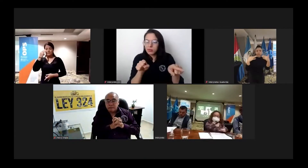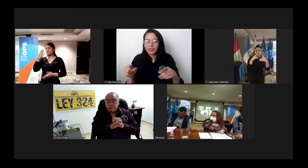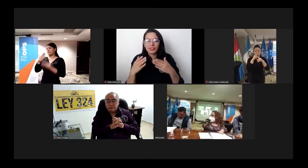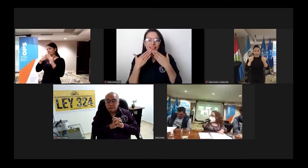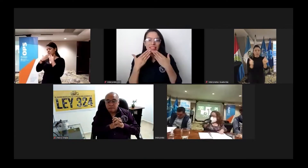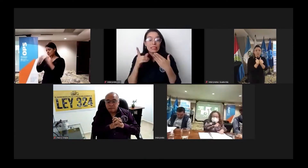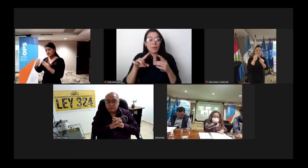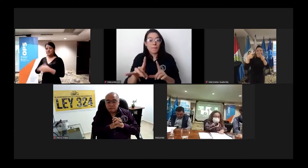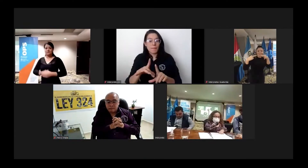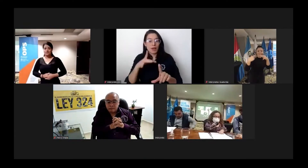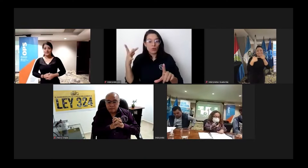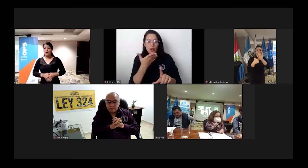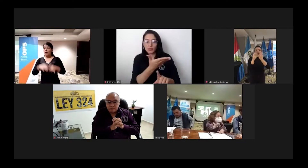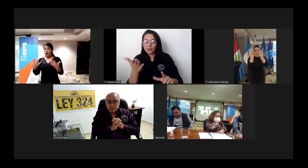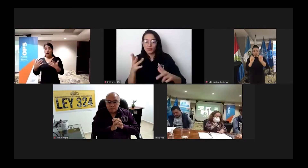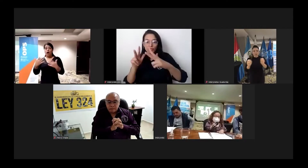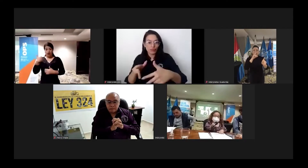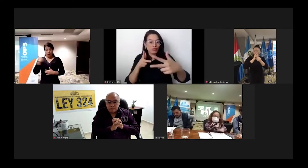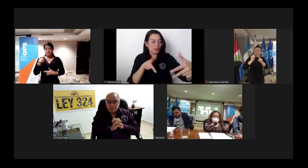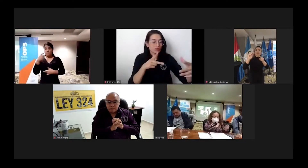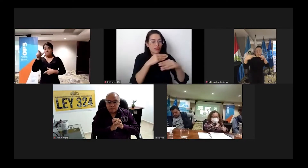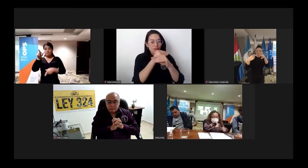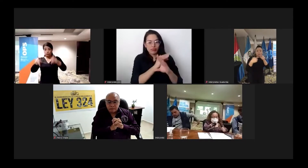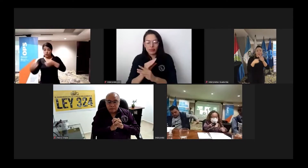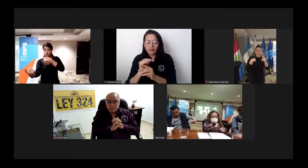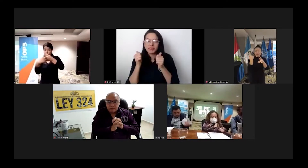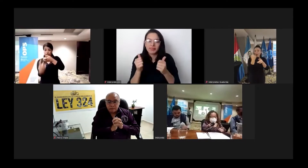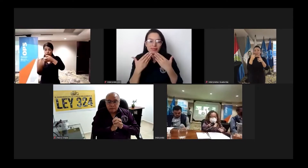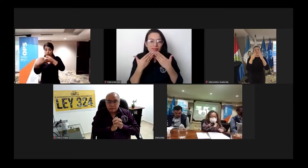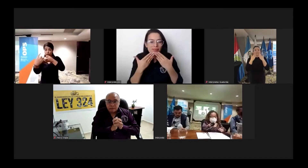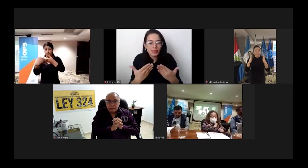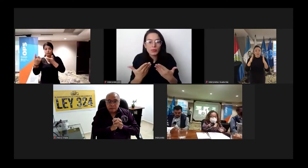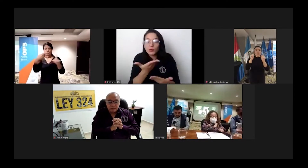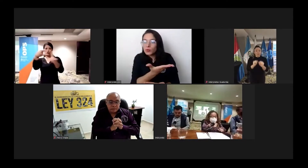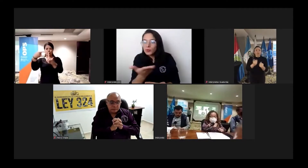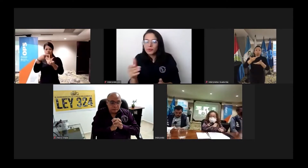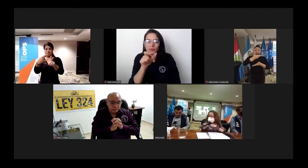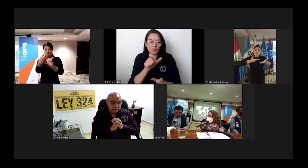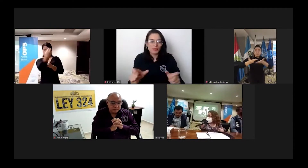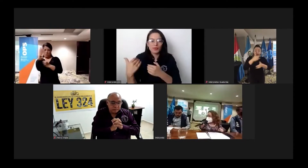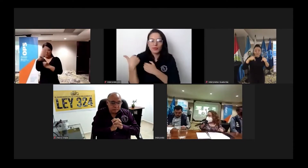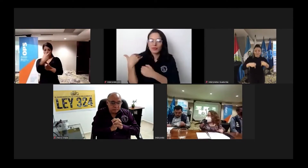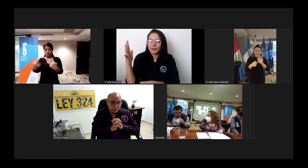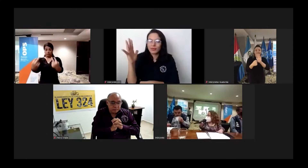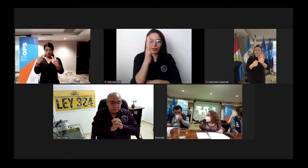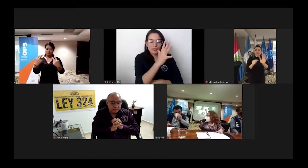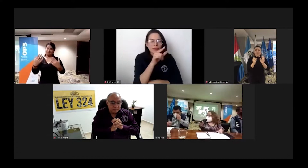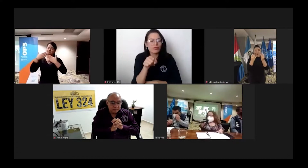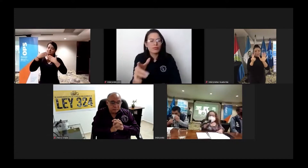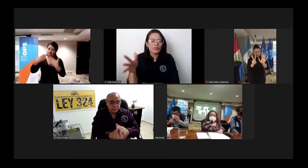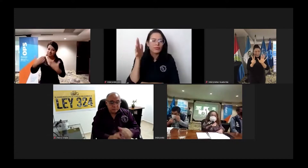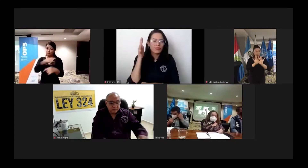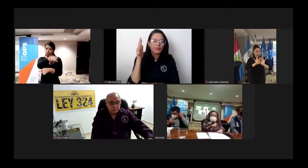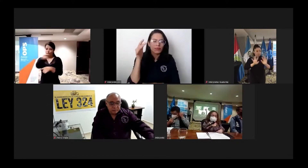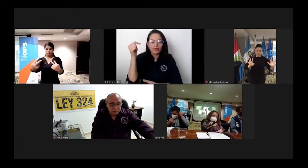línea, y una bienvenida a los panelistas que van a compartir en este panel número 7.